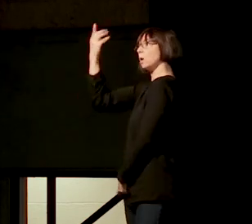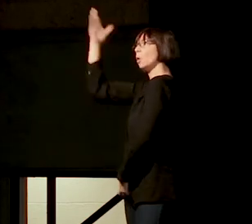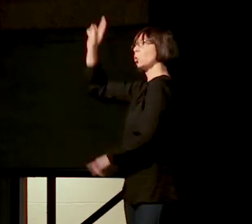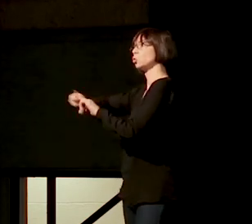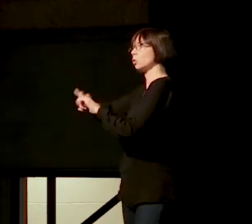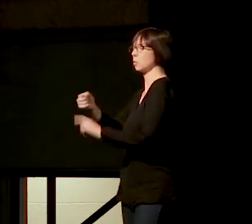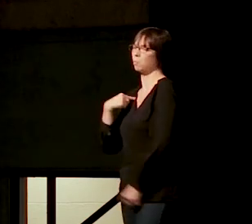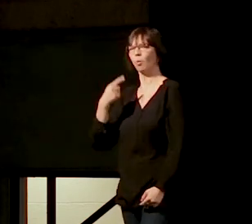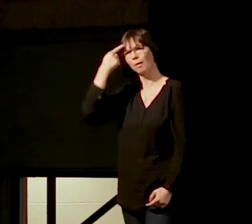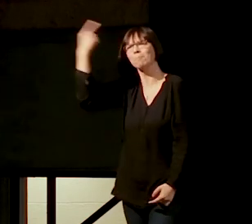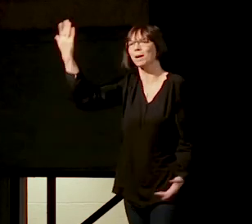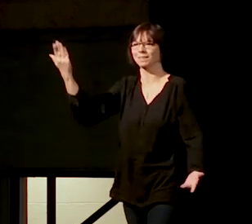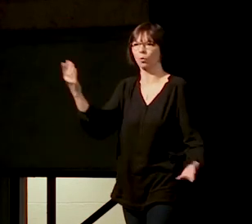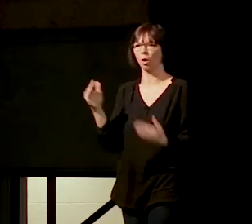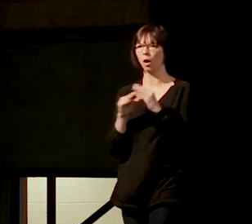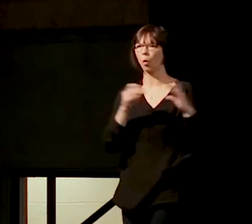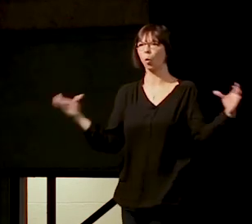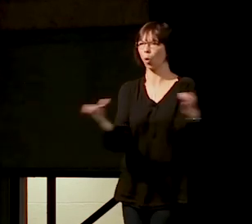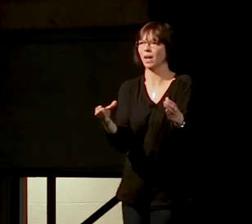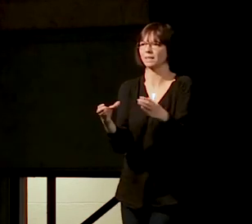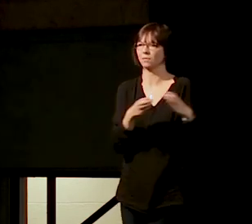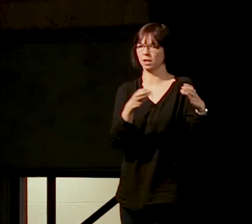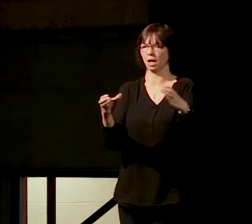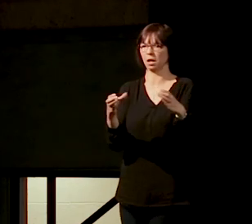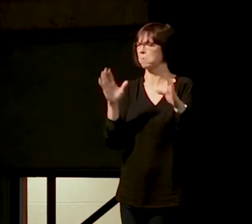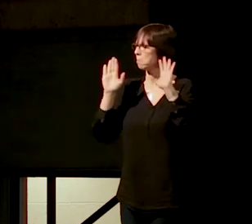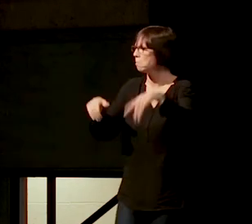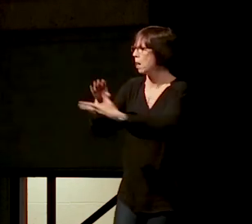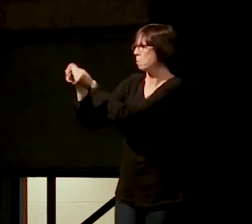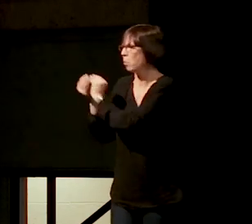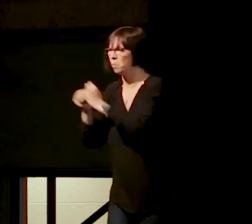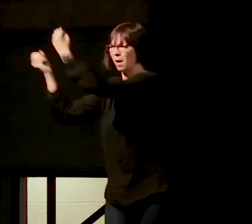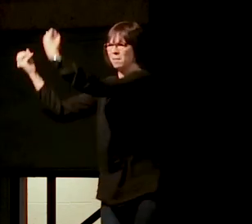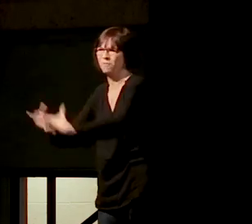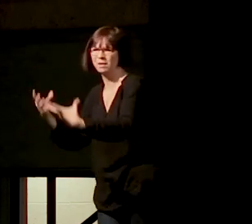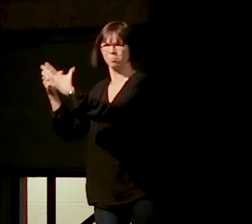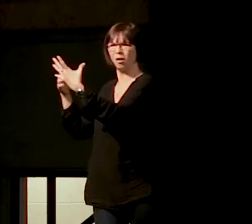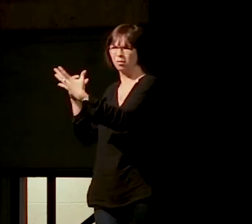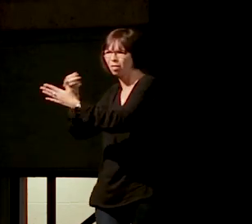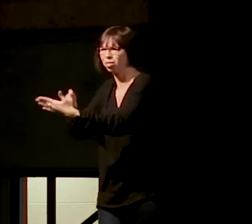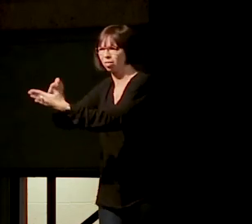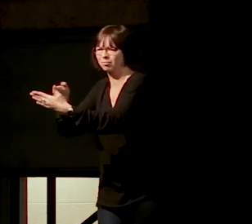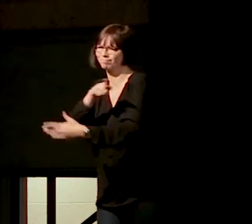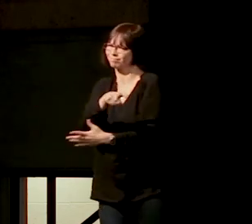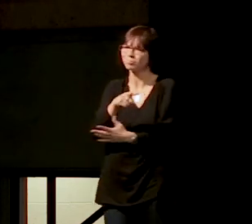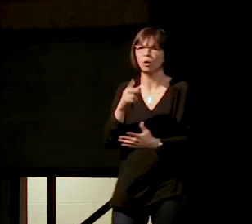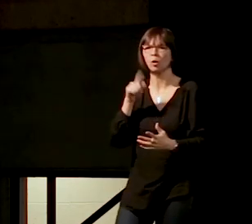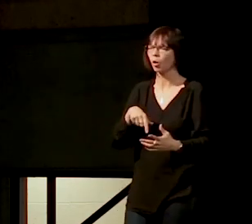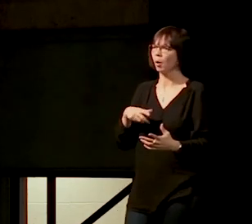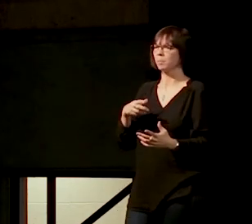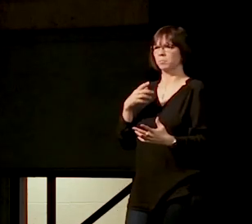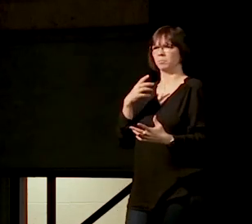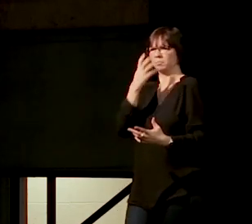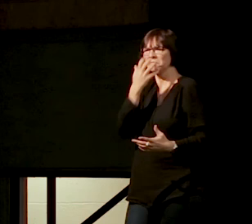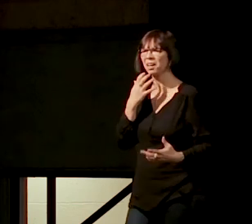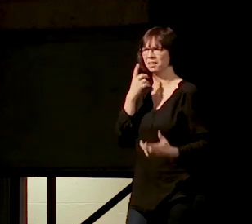la collectivité qui, dans l'adversité, ne s'apitoie pas, mais au contraire, fourmille d'idées pour surmonter toutes les difficultés.